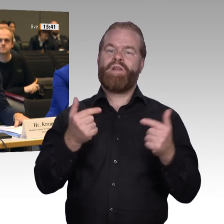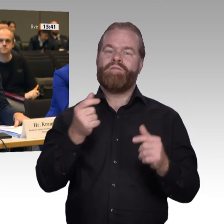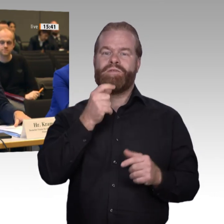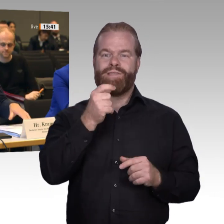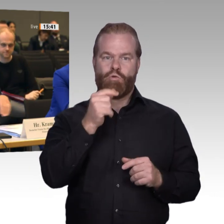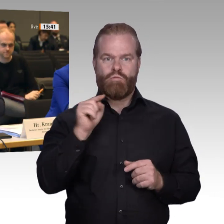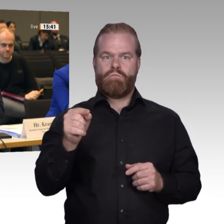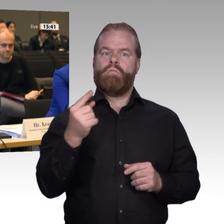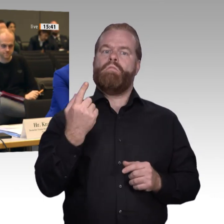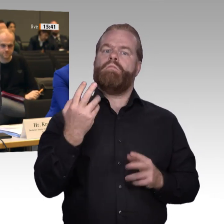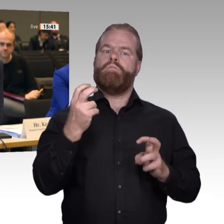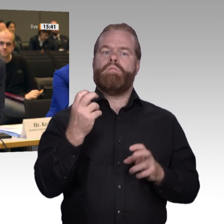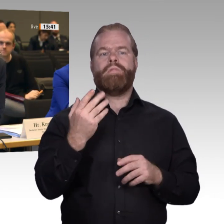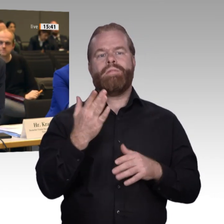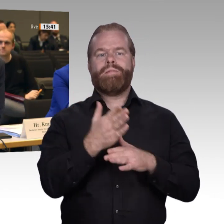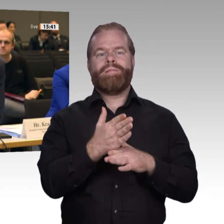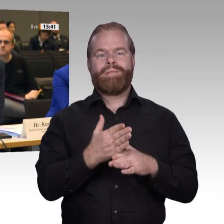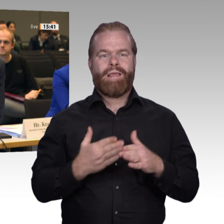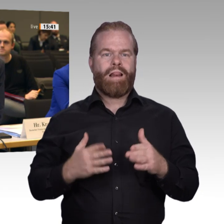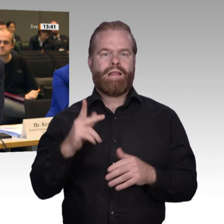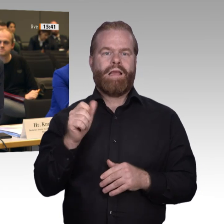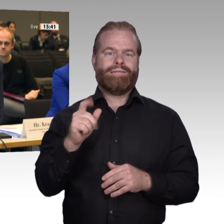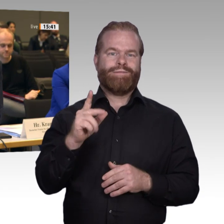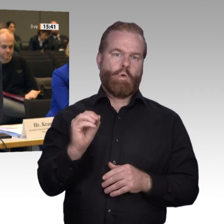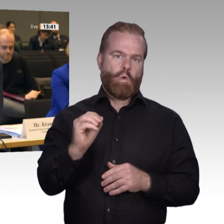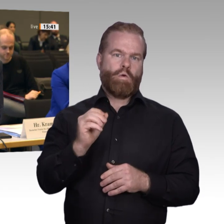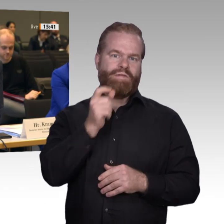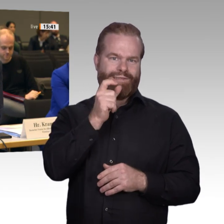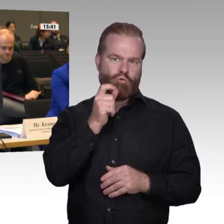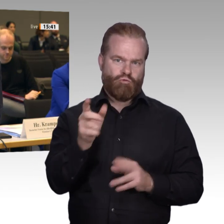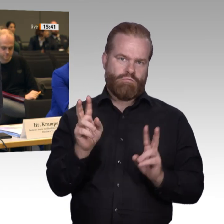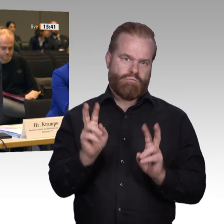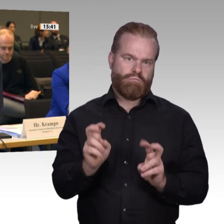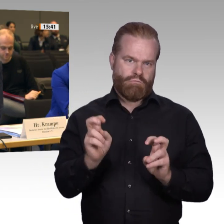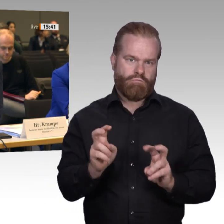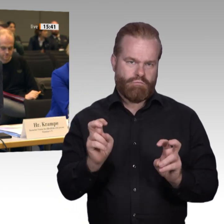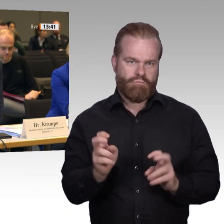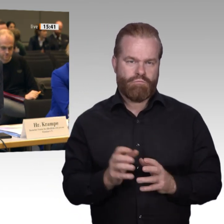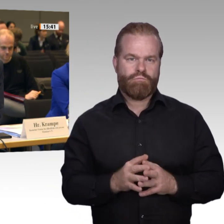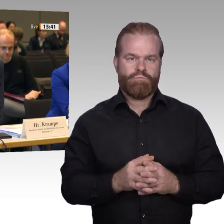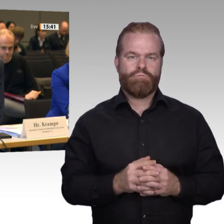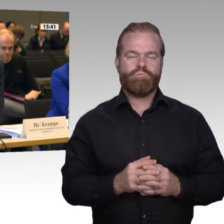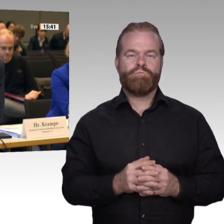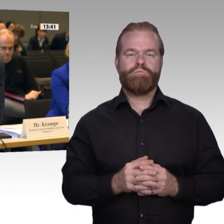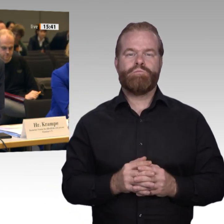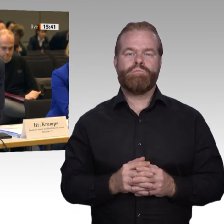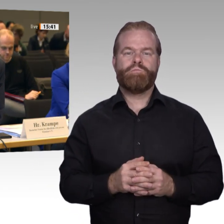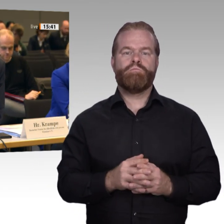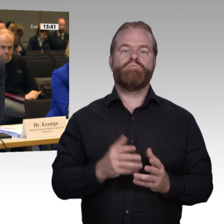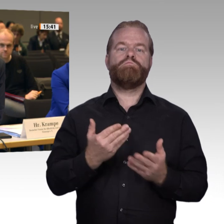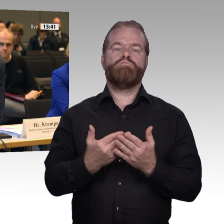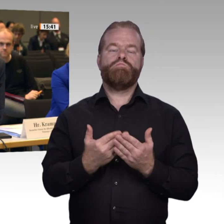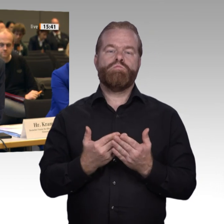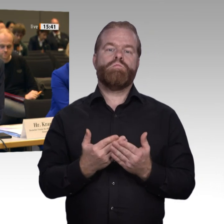Gewissheit habe, sollte ich einmal pflegebedürftig werden, dann weiß ich sozusagen, dass meine Kinder nicht herangezogen